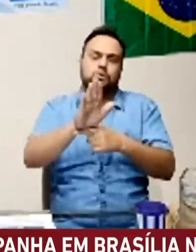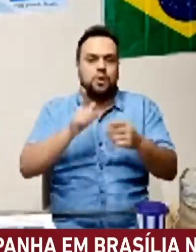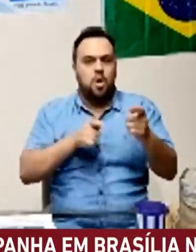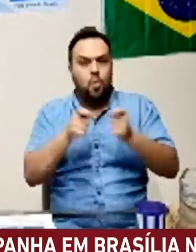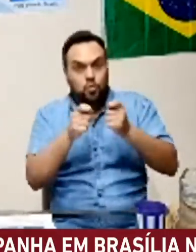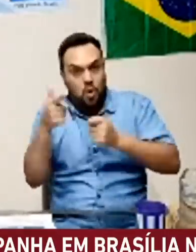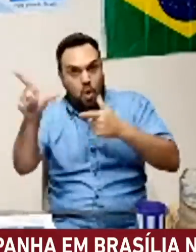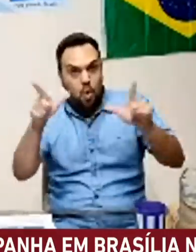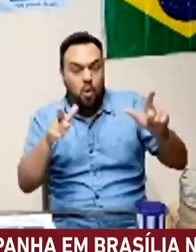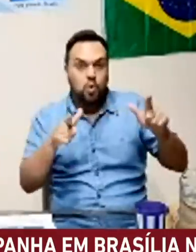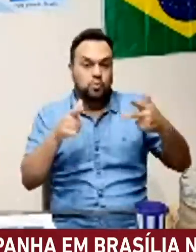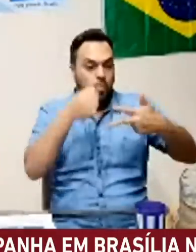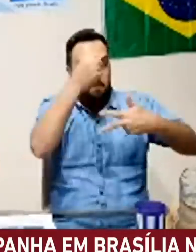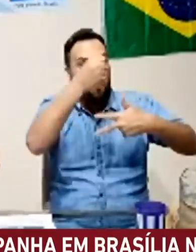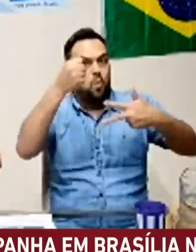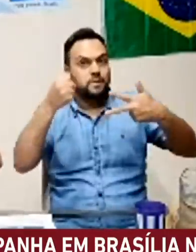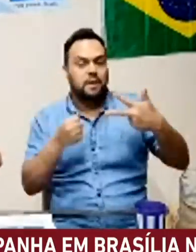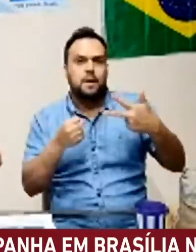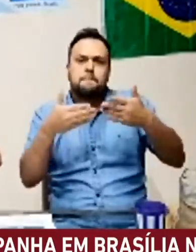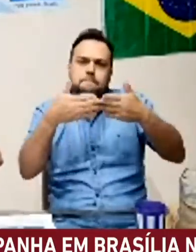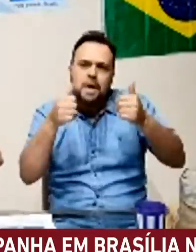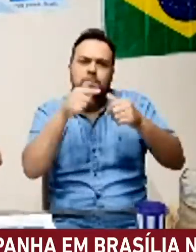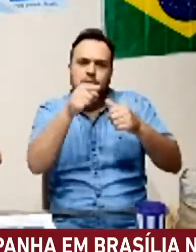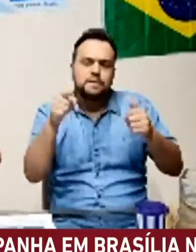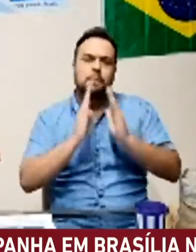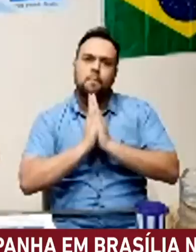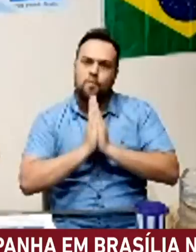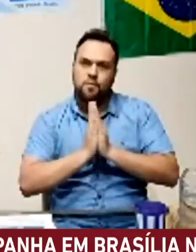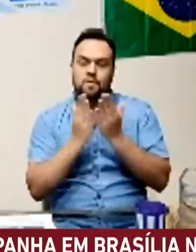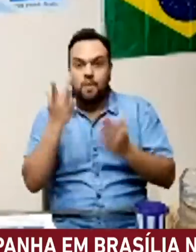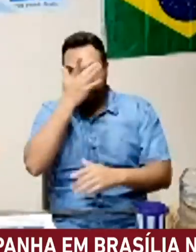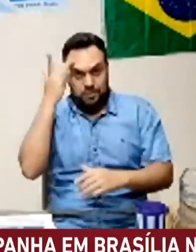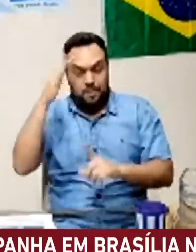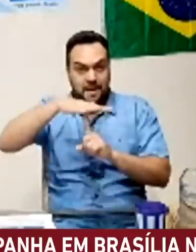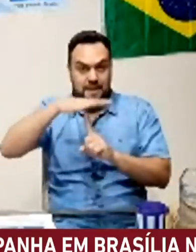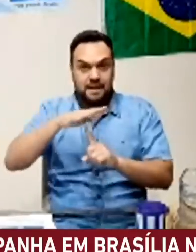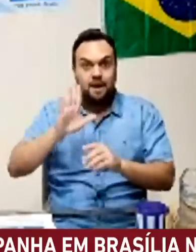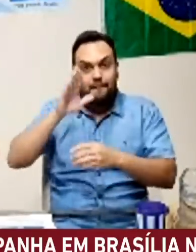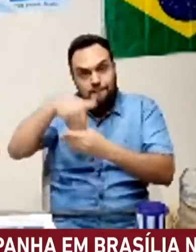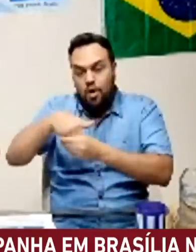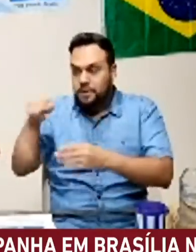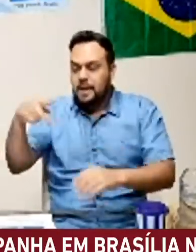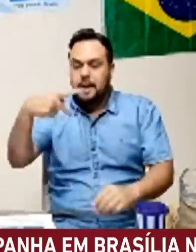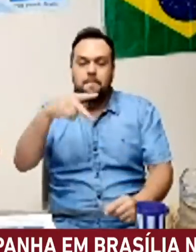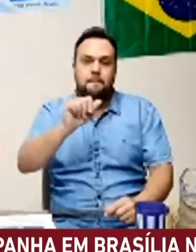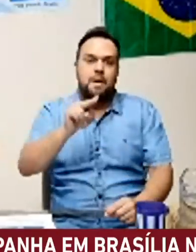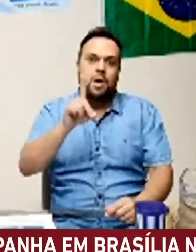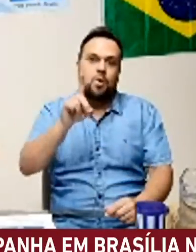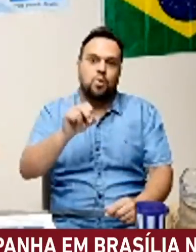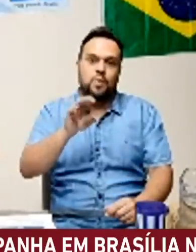outros poderes. O presidente Jair Bolsonaro não comentou de onde estava transmitindo, mas afirmou que vai fazer